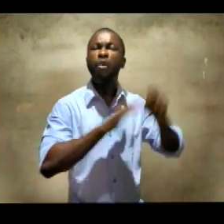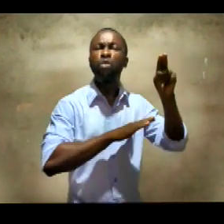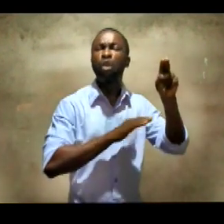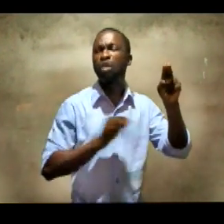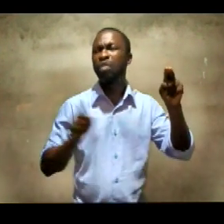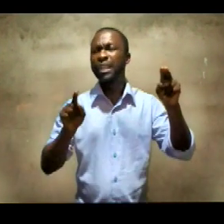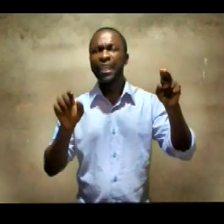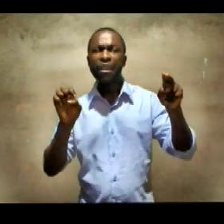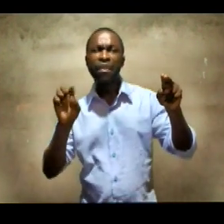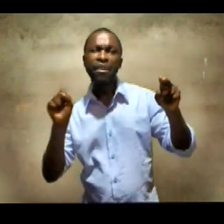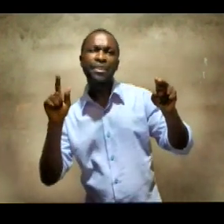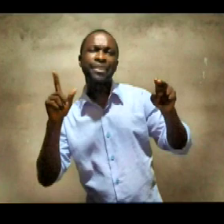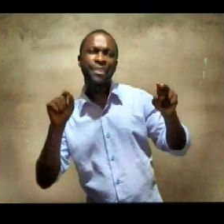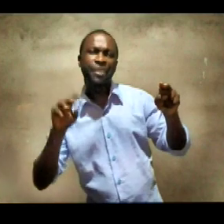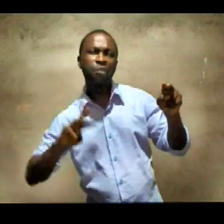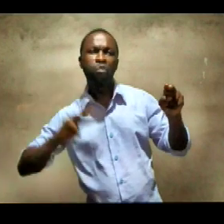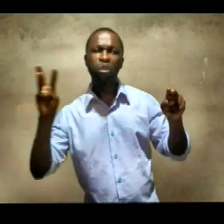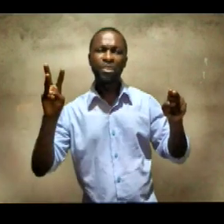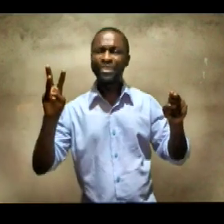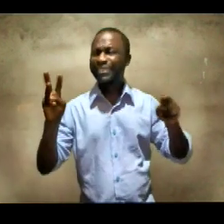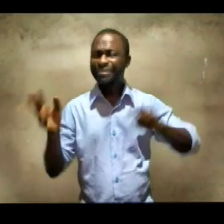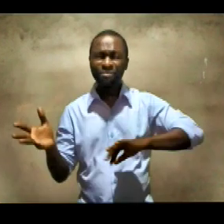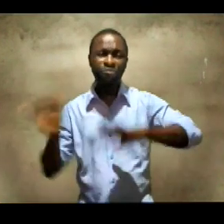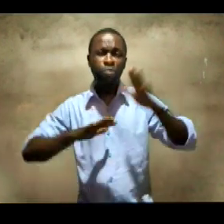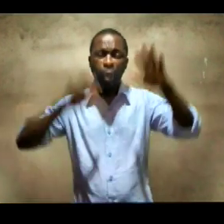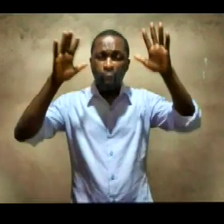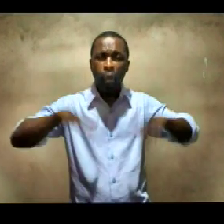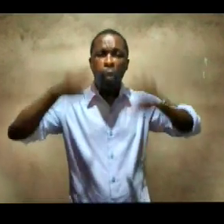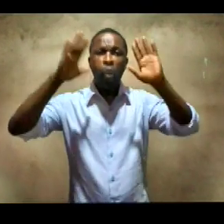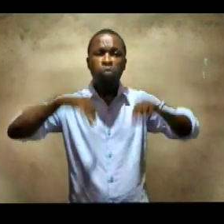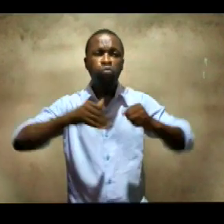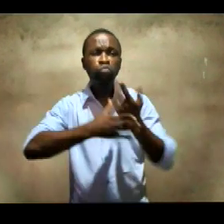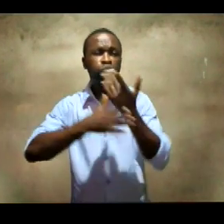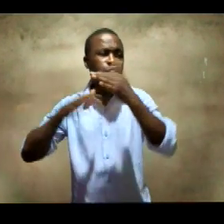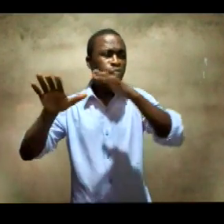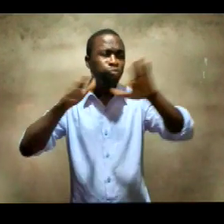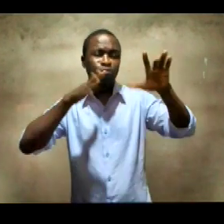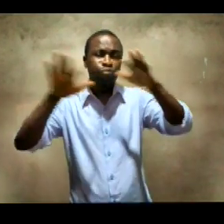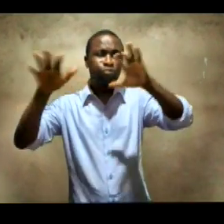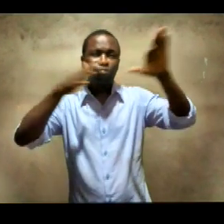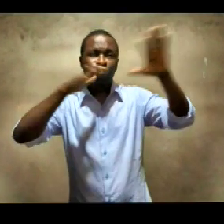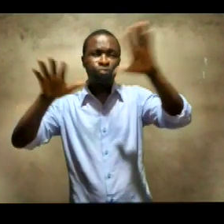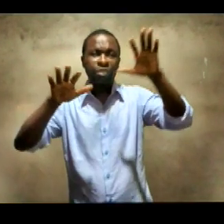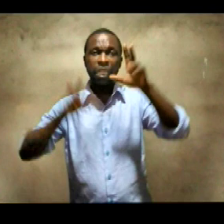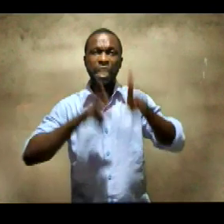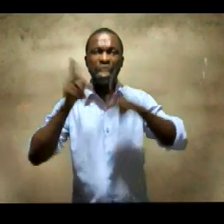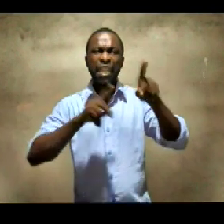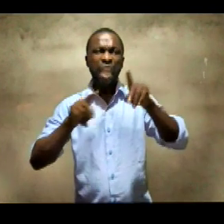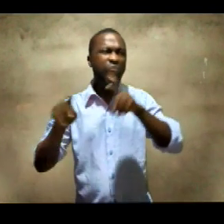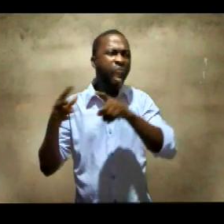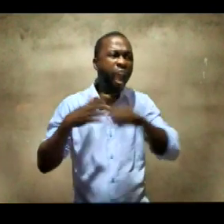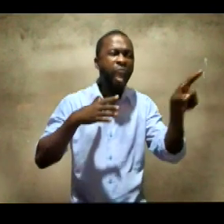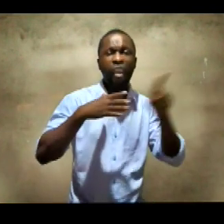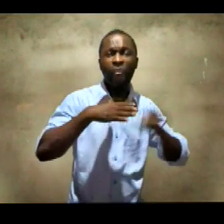La situation à l'échelle du pays est inquiétante. Après de multiples déplacements liés à la montée des eaux, les habitants ont tout